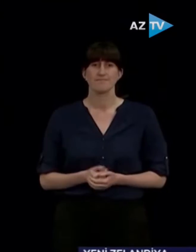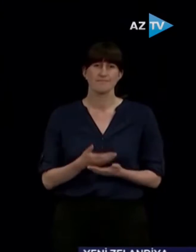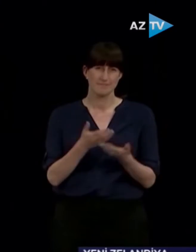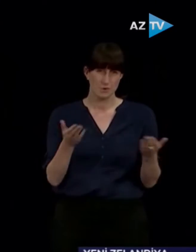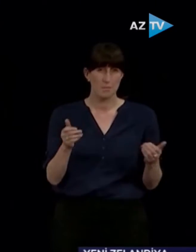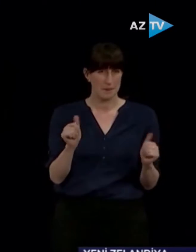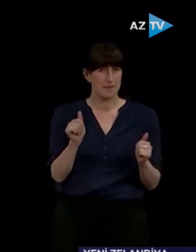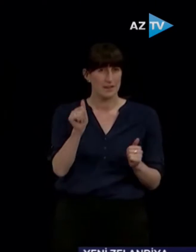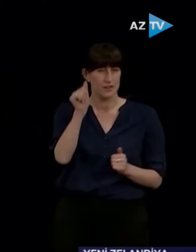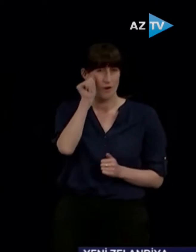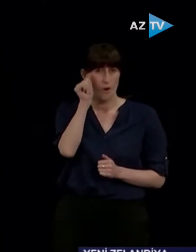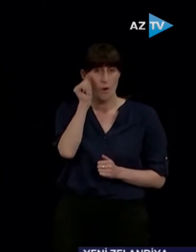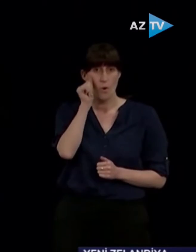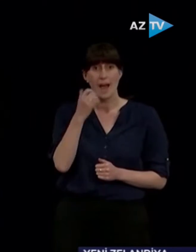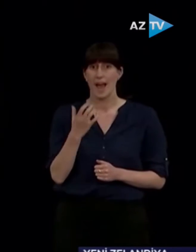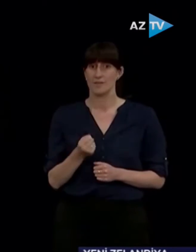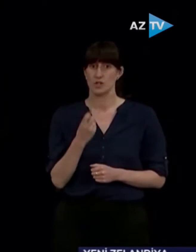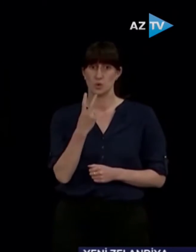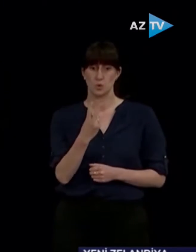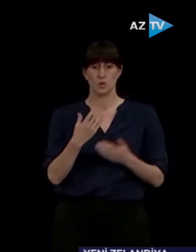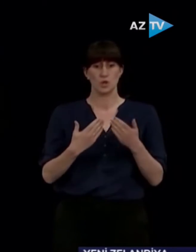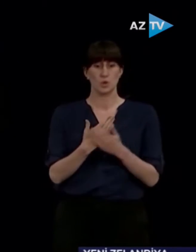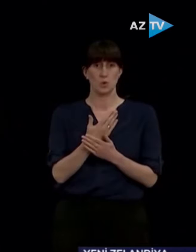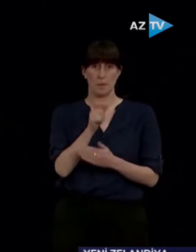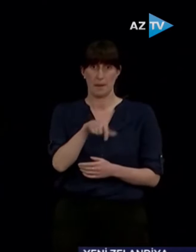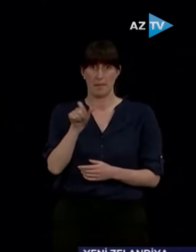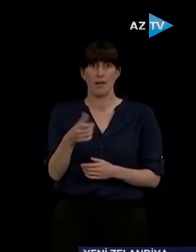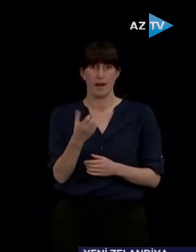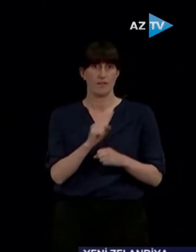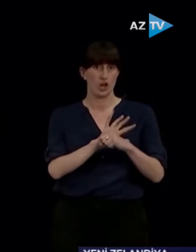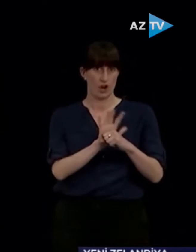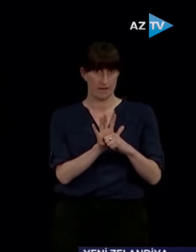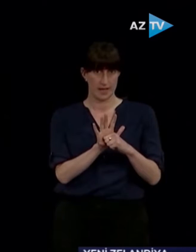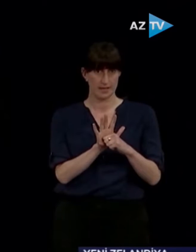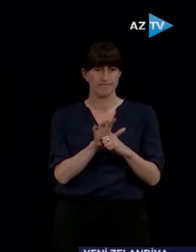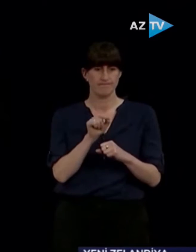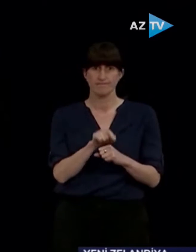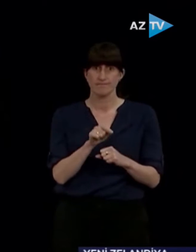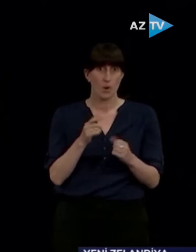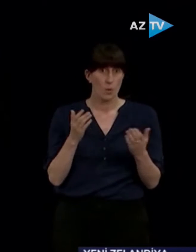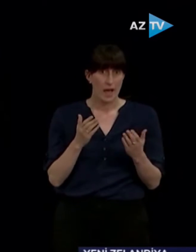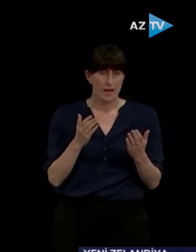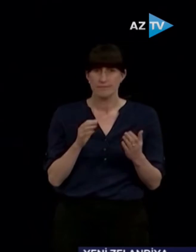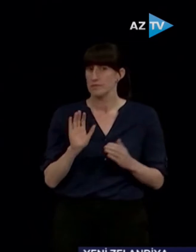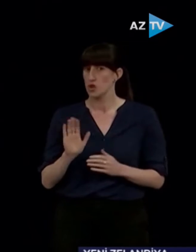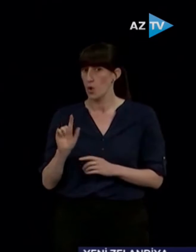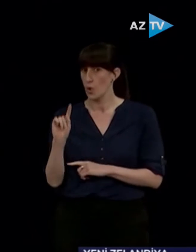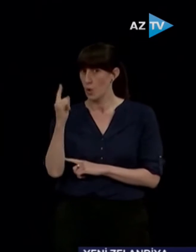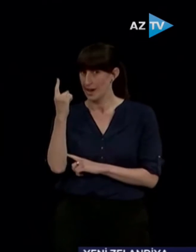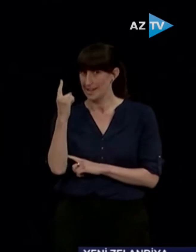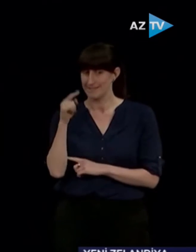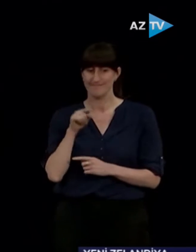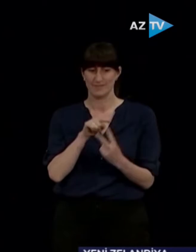naziri Jacinda Ardern Auckland ətrafındakı regionlarda məhdudiyyətlərin 5 gün müddətində sərtləşdirilməsinə qərar verib. Bundan